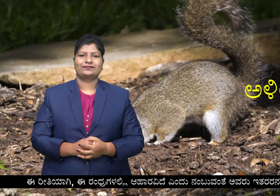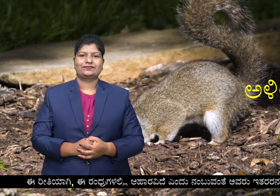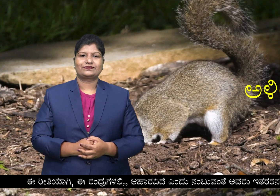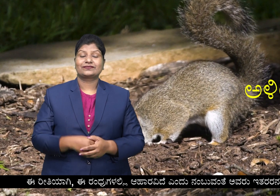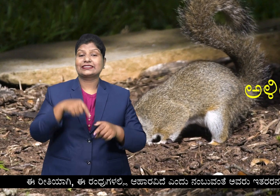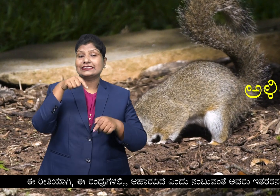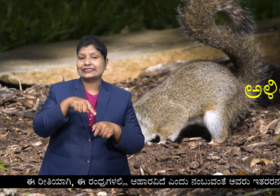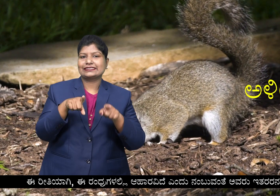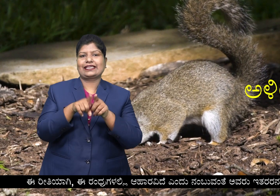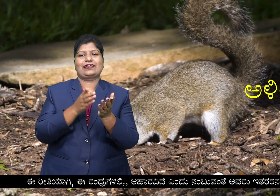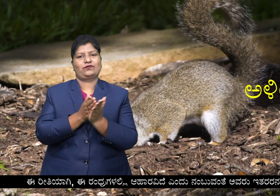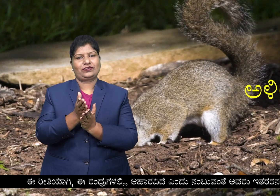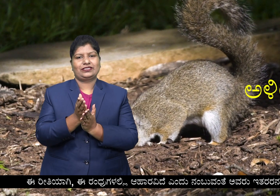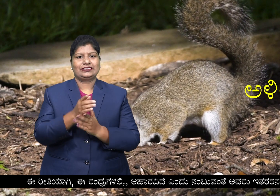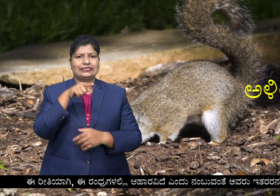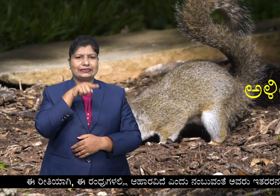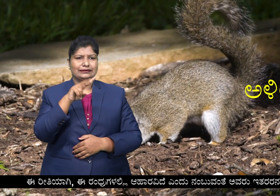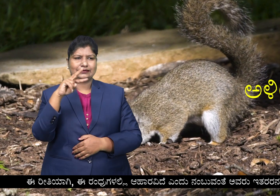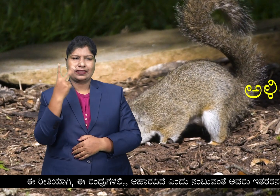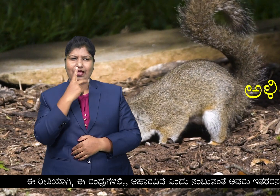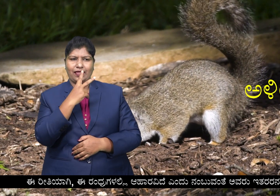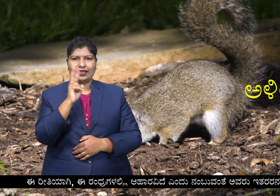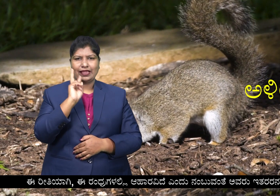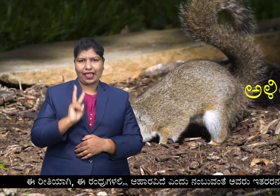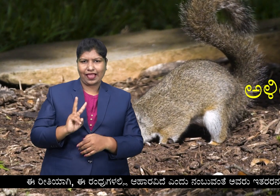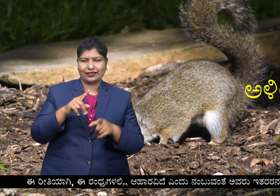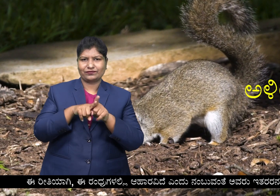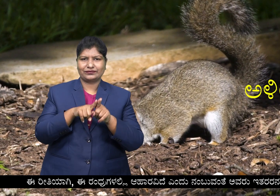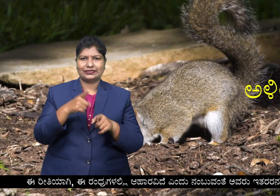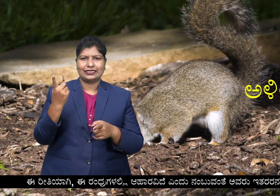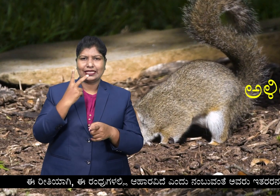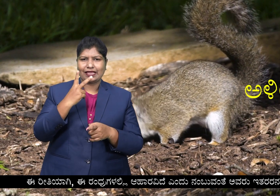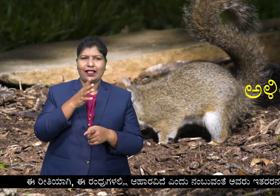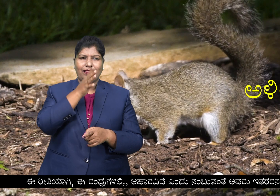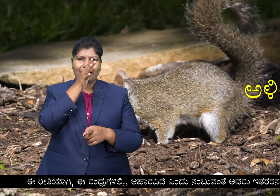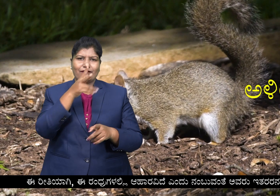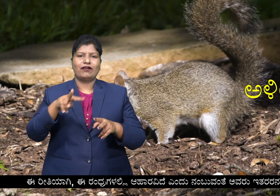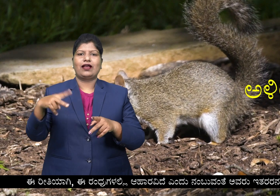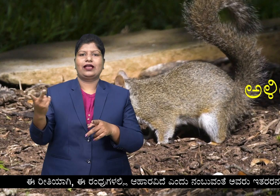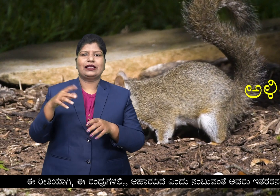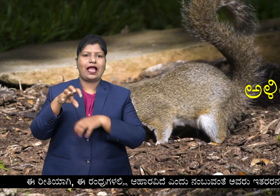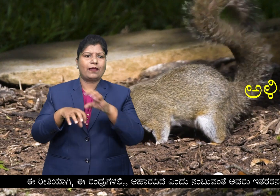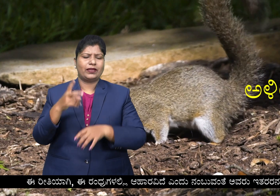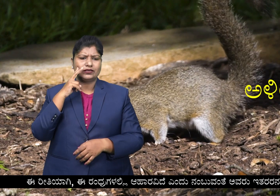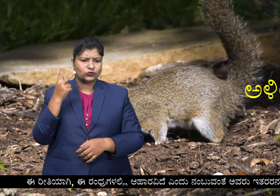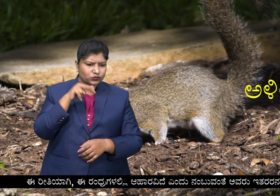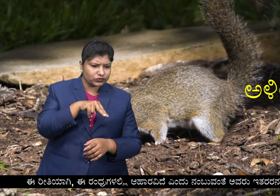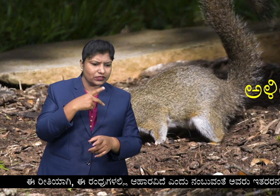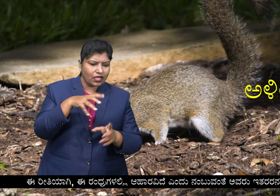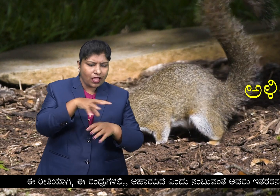ಈ ರೀತಿಯಾಗಿ ಈ ರಂಧ್ರಗಳಲ್ಲಿ ಆಹಾರವಿದೆ ಎಂದು ನಂಬುವಂತೆ ಅವು ಇತರರನ್ನ ವಂಚಿಸುತ್ತವೆ.